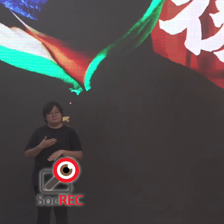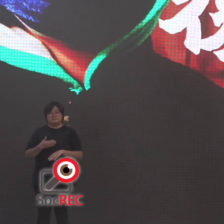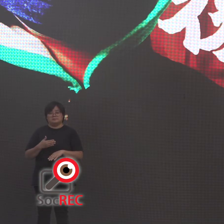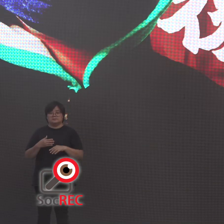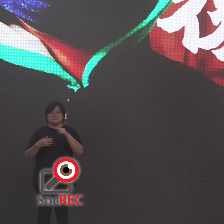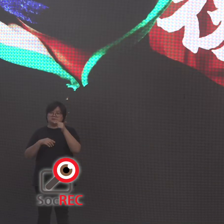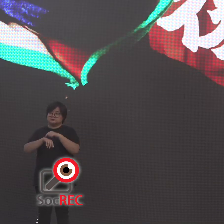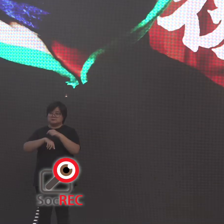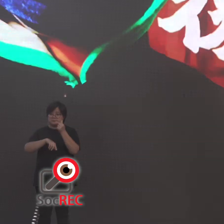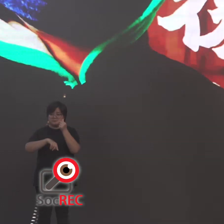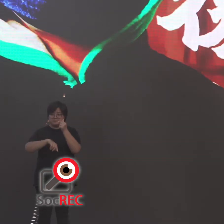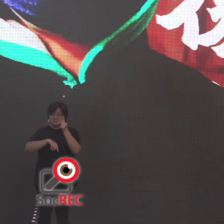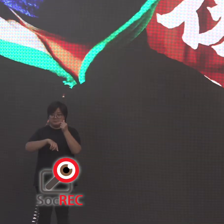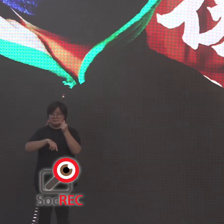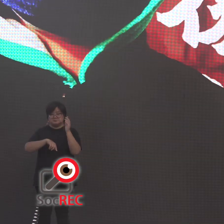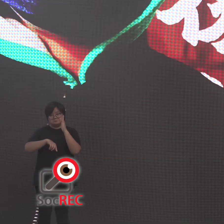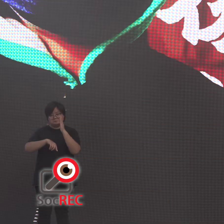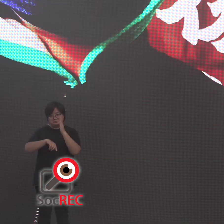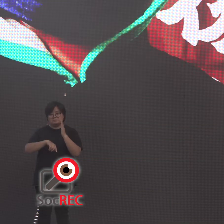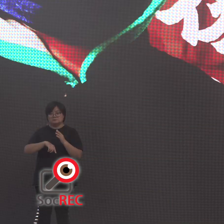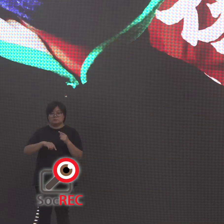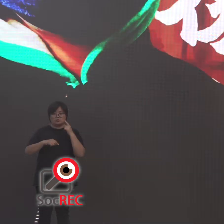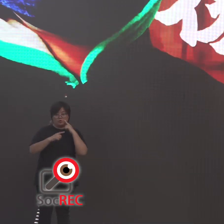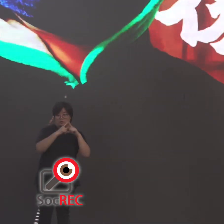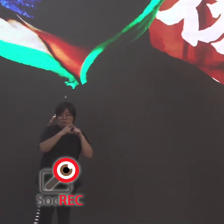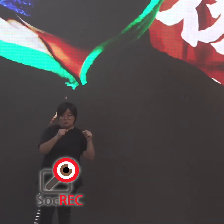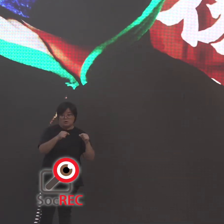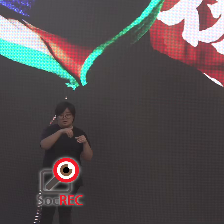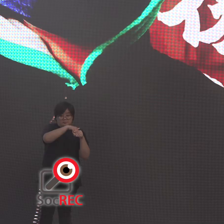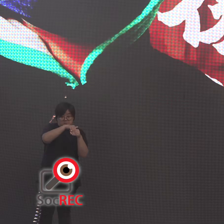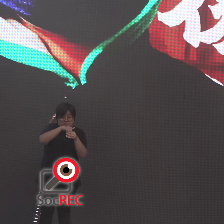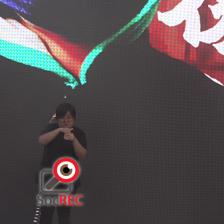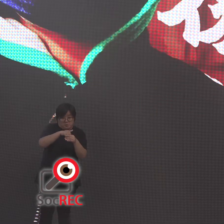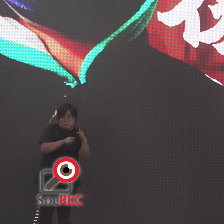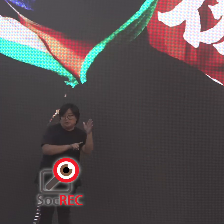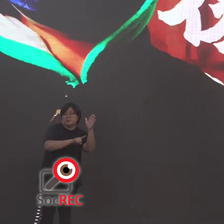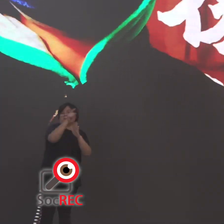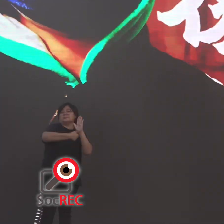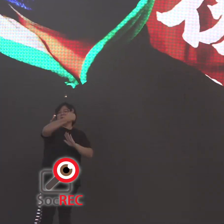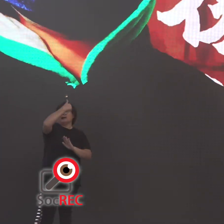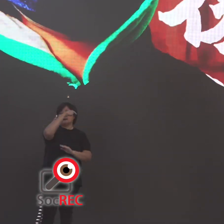右，台灣的民主終於勝出，蔡英文總統獲得877萬投票，